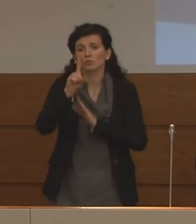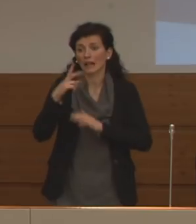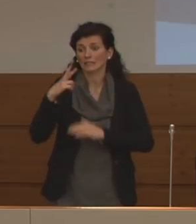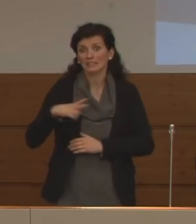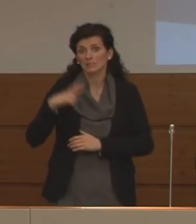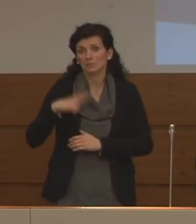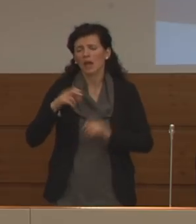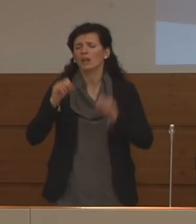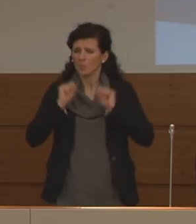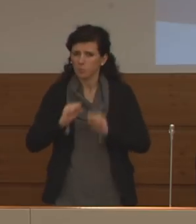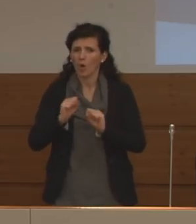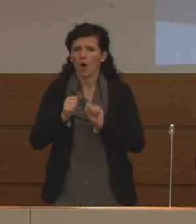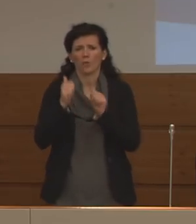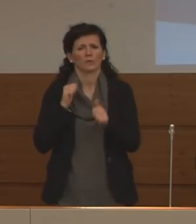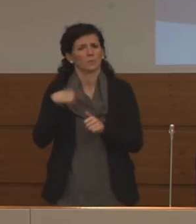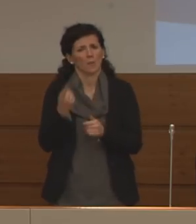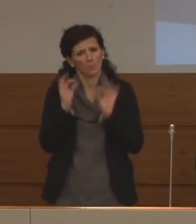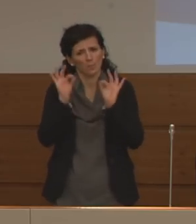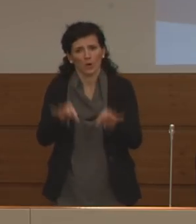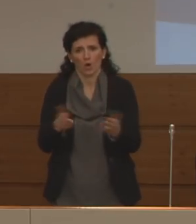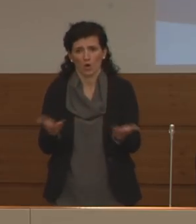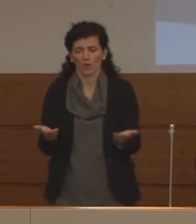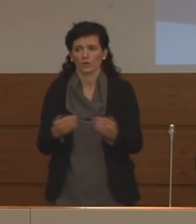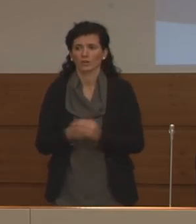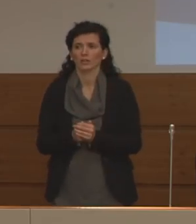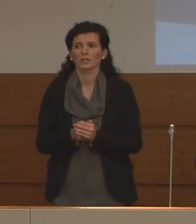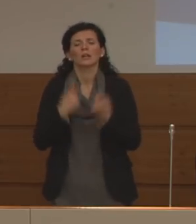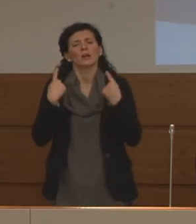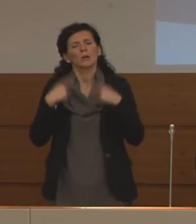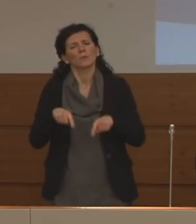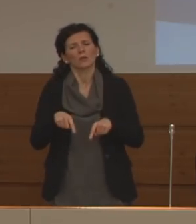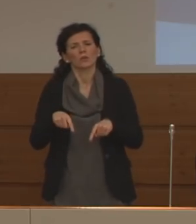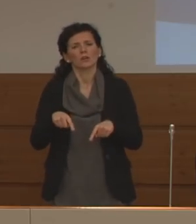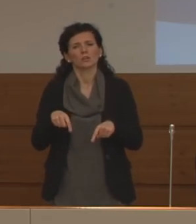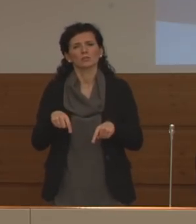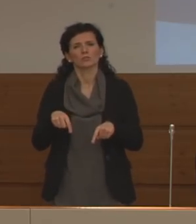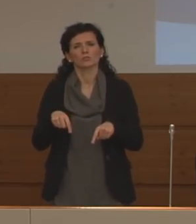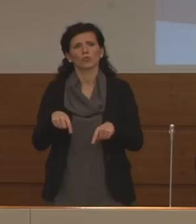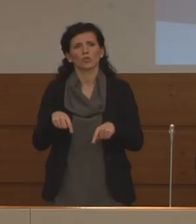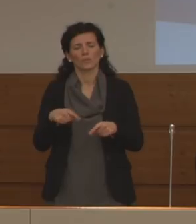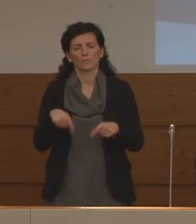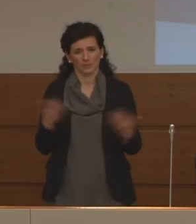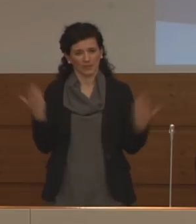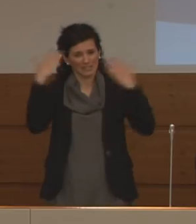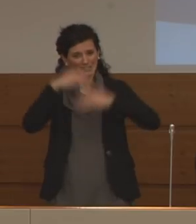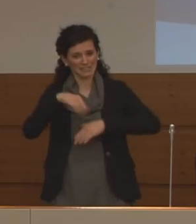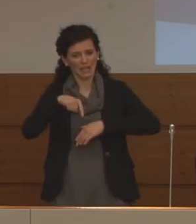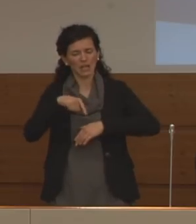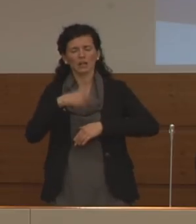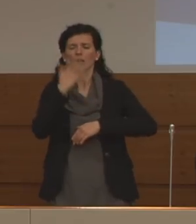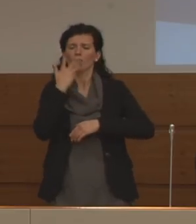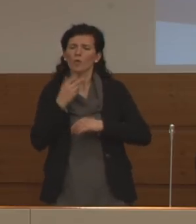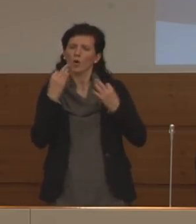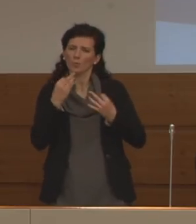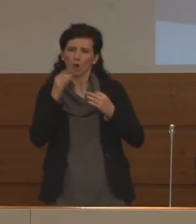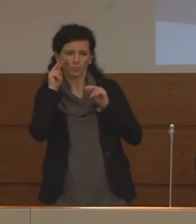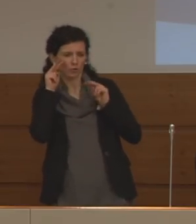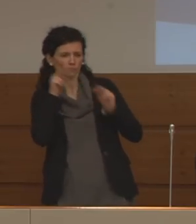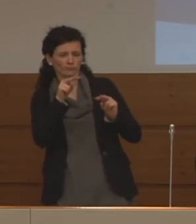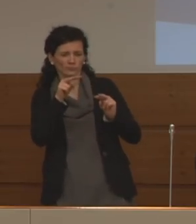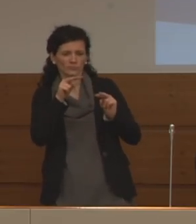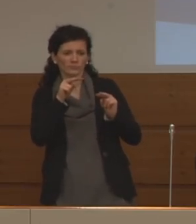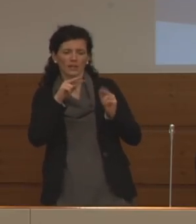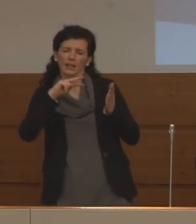perché ho voluto questa sera focalizzare molto la parte tecnica su